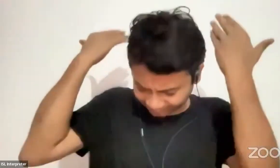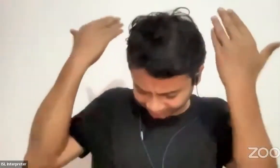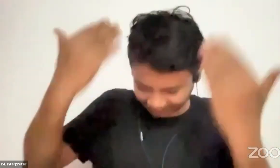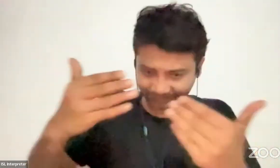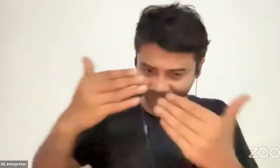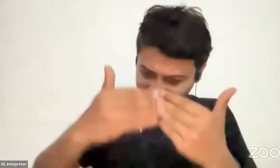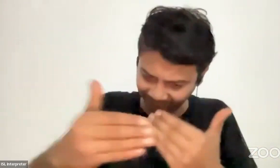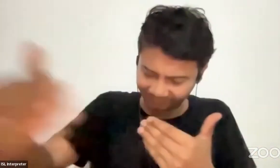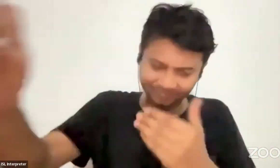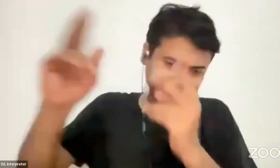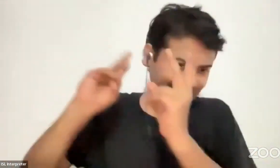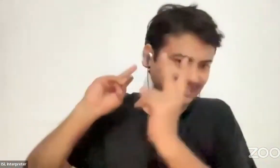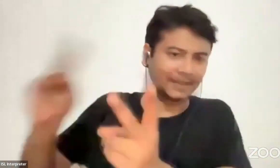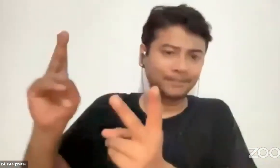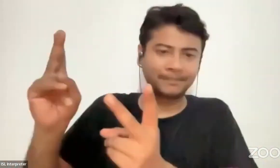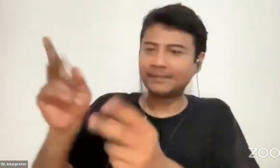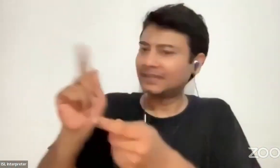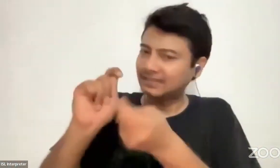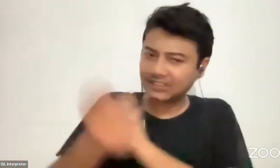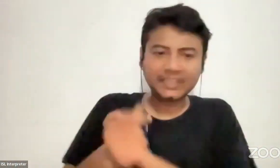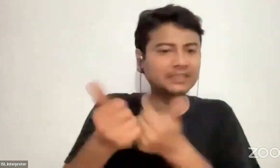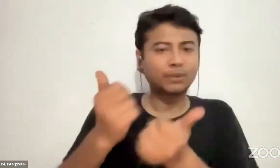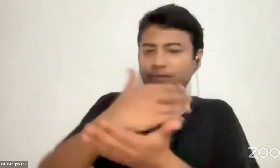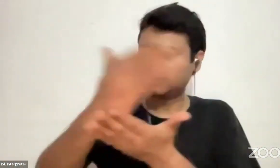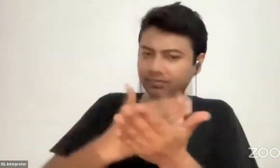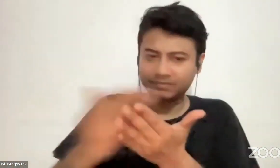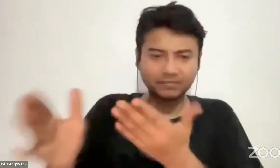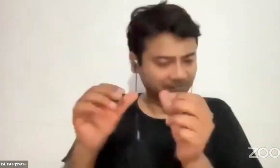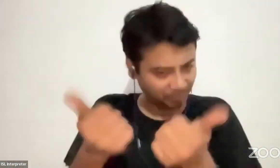मैं अविनाशी हूं तथा अजन्मा हूं।